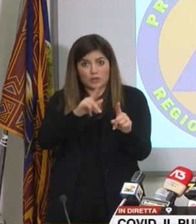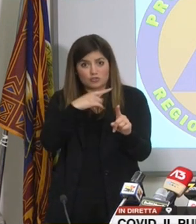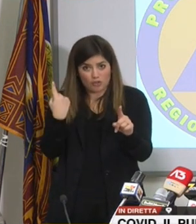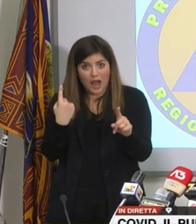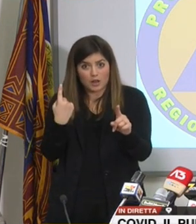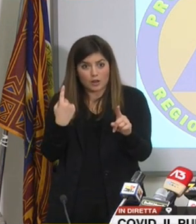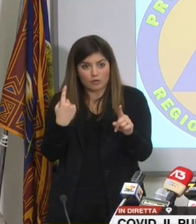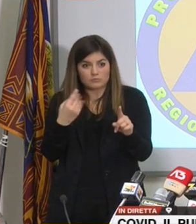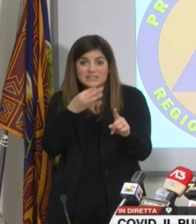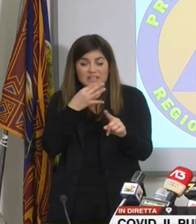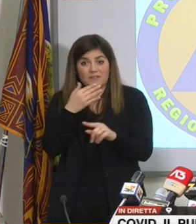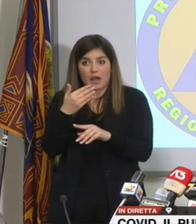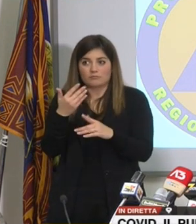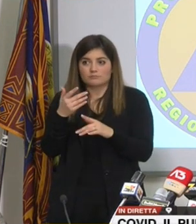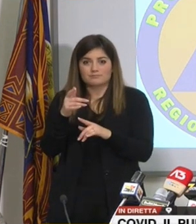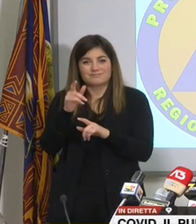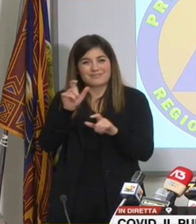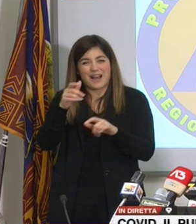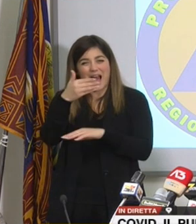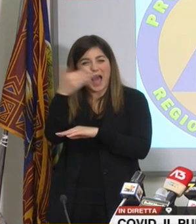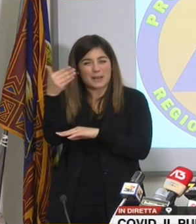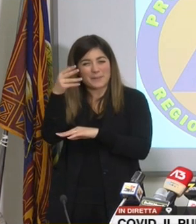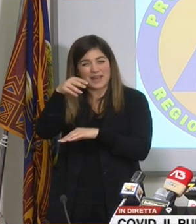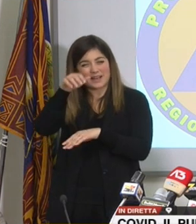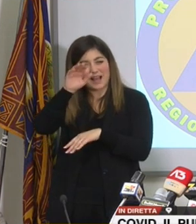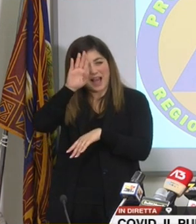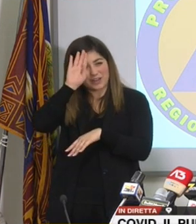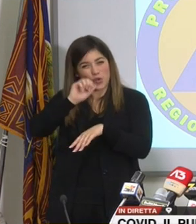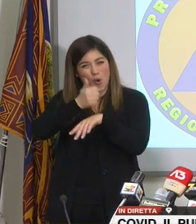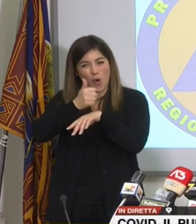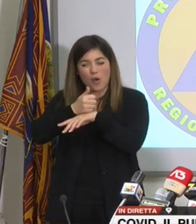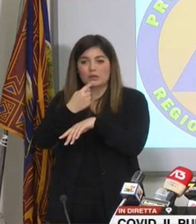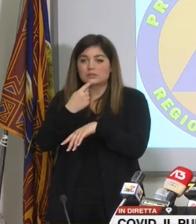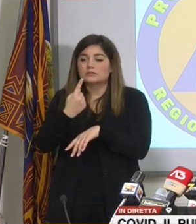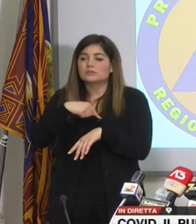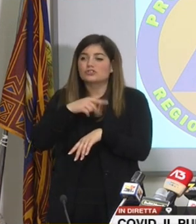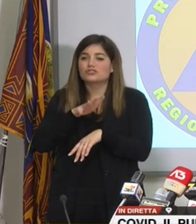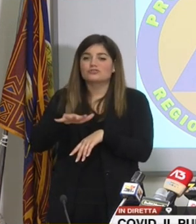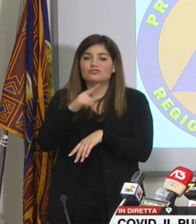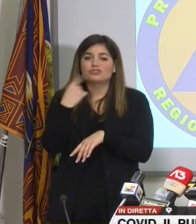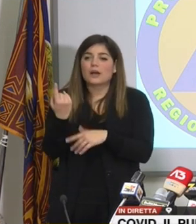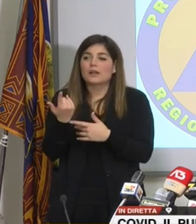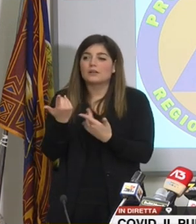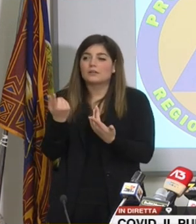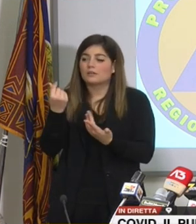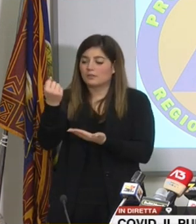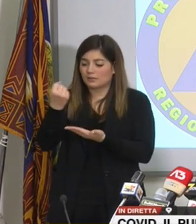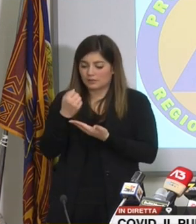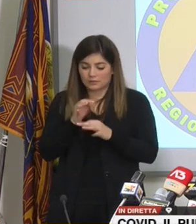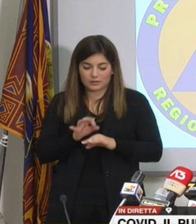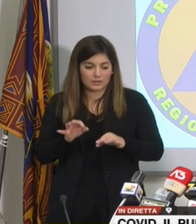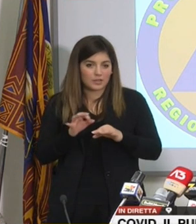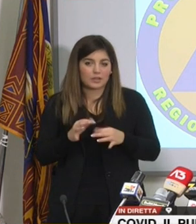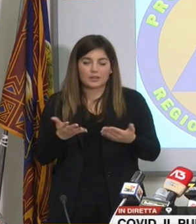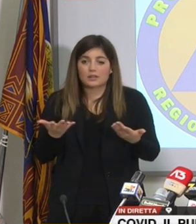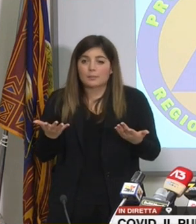quindi non possiamo avere i ristori delle fasce rosse, non c'entriamo con l'ordinanza del Presidente della Regione, ma siamo a catafascio.